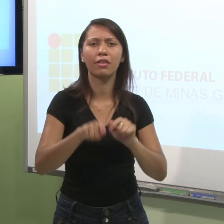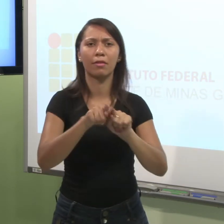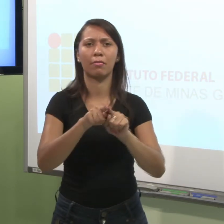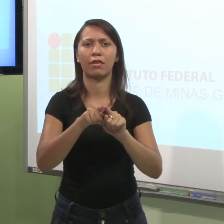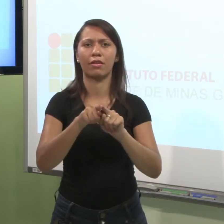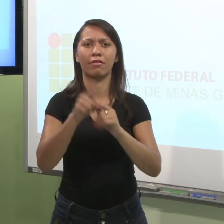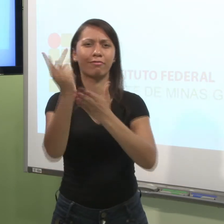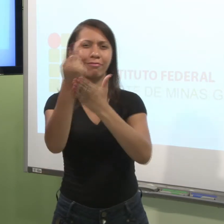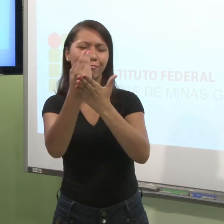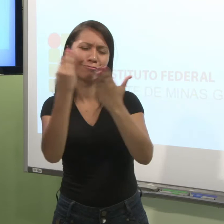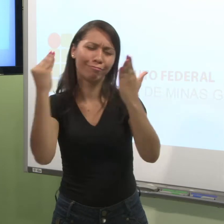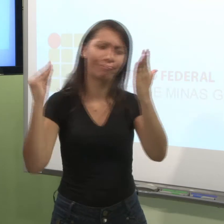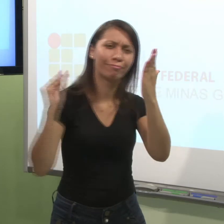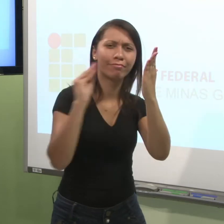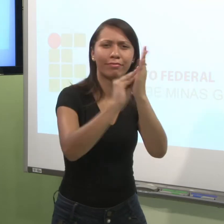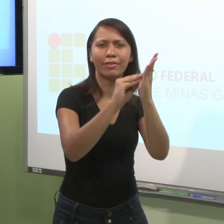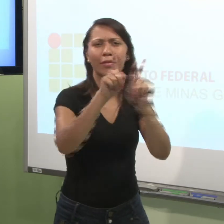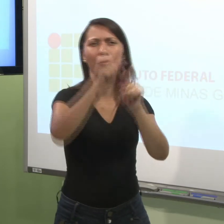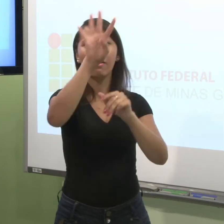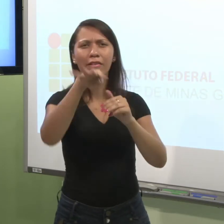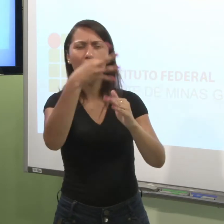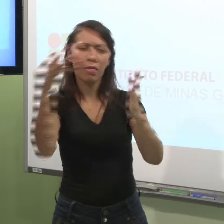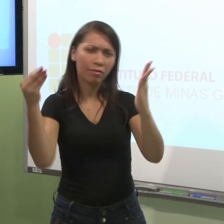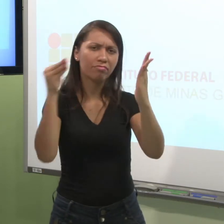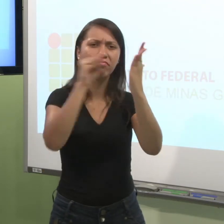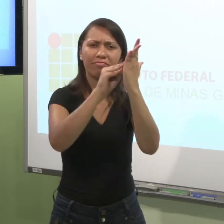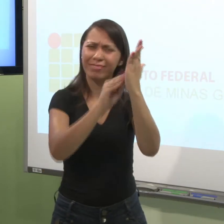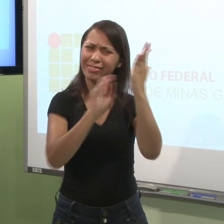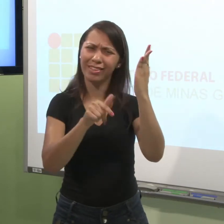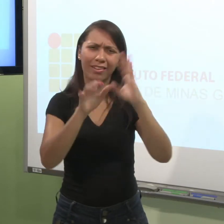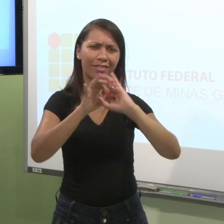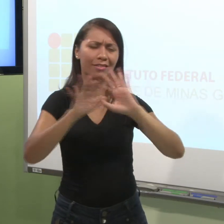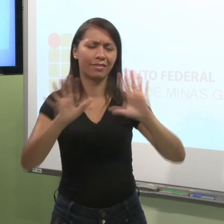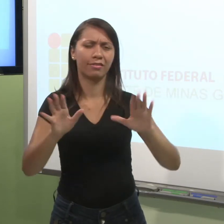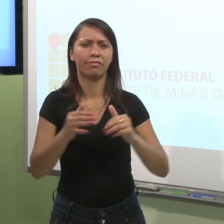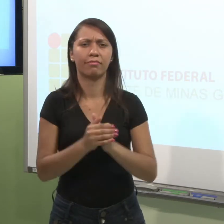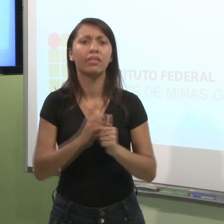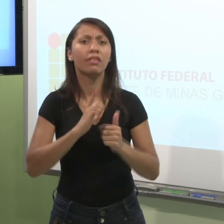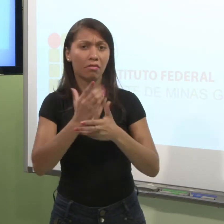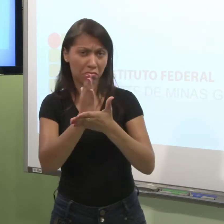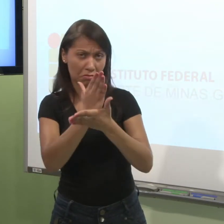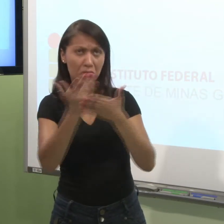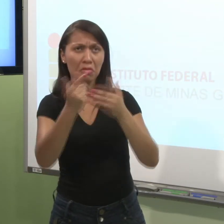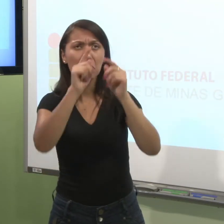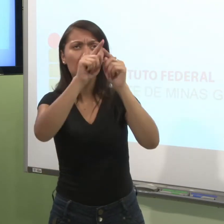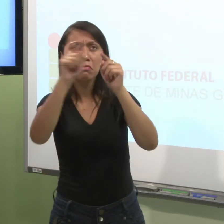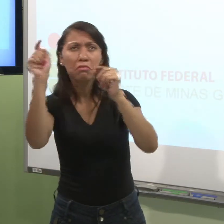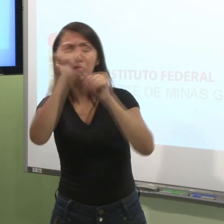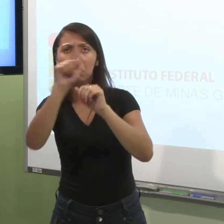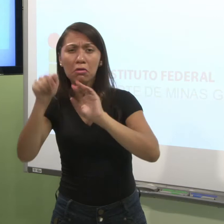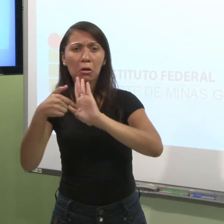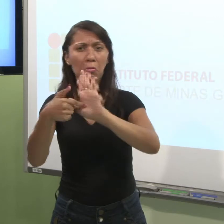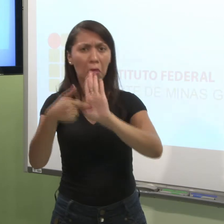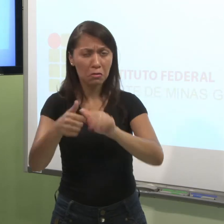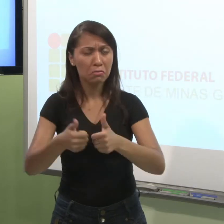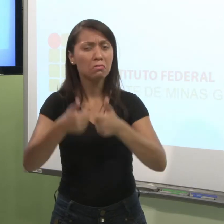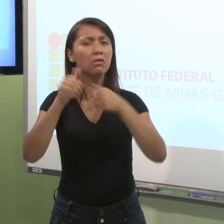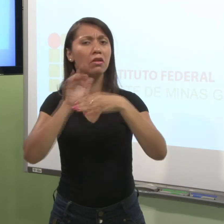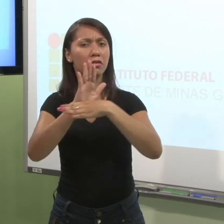textuais, como a tabela e imagens. São objetos importantes que enriquecem o texto, através de